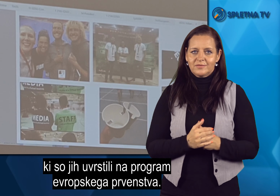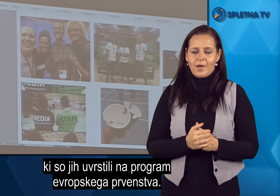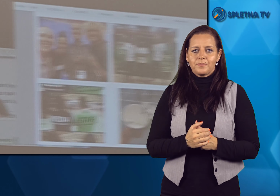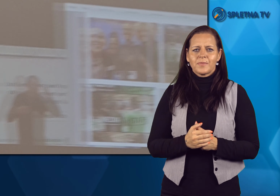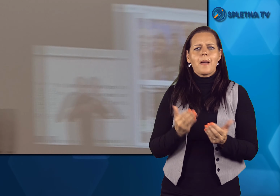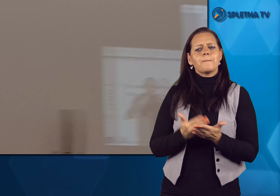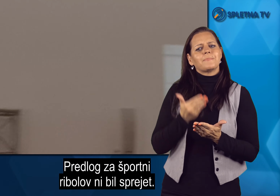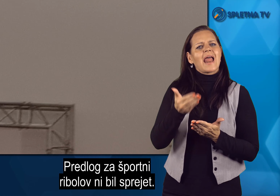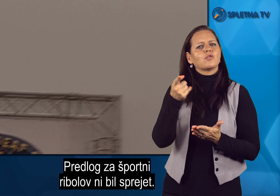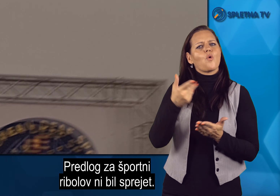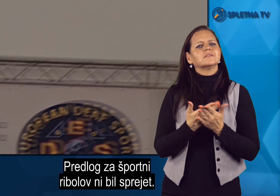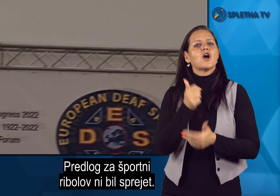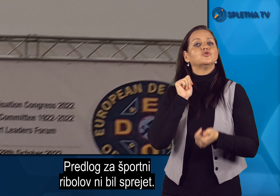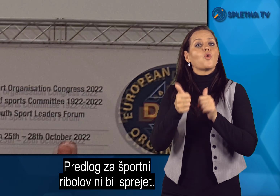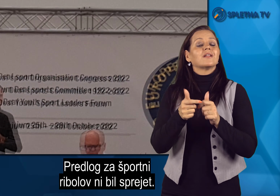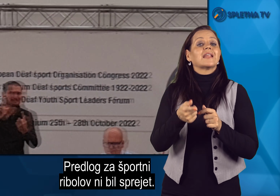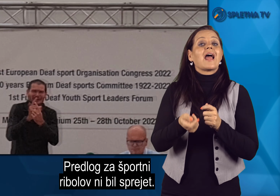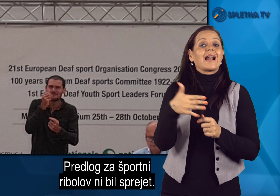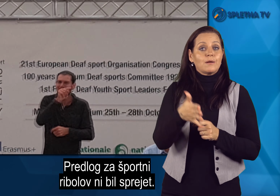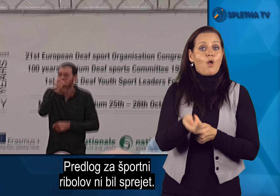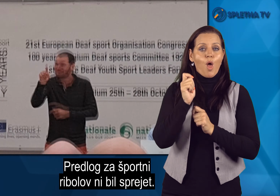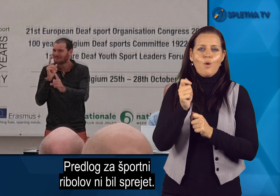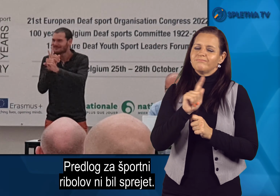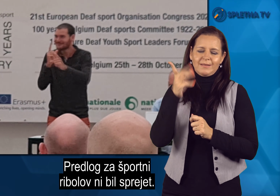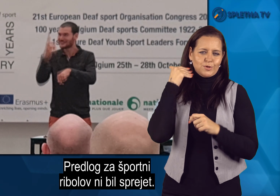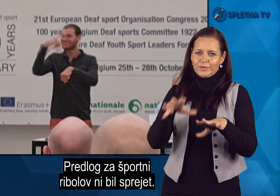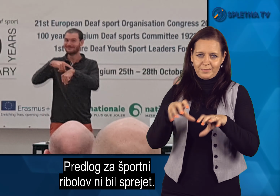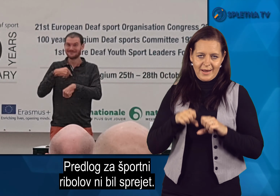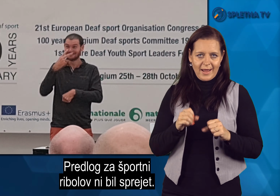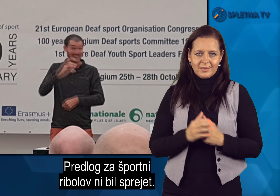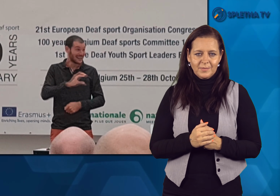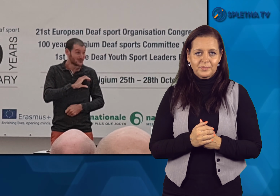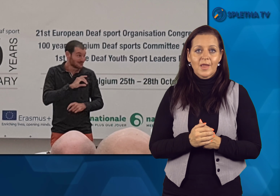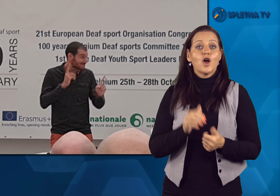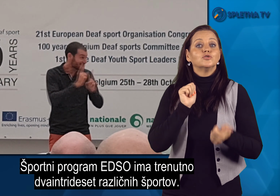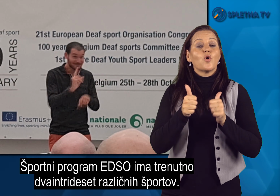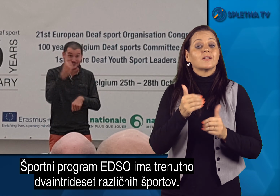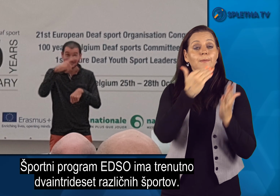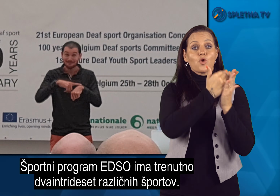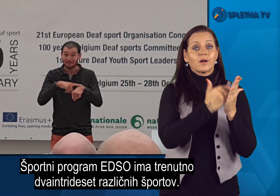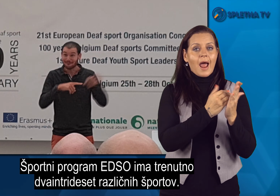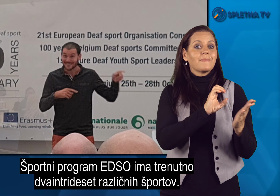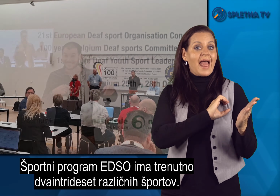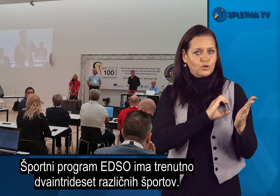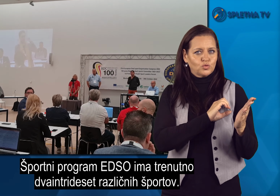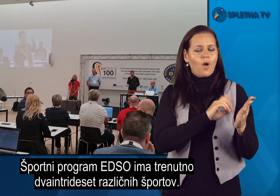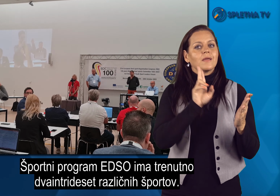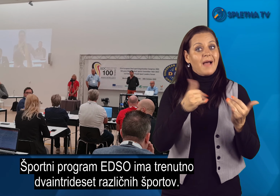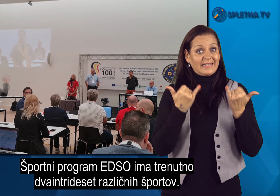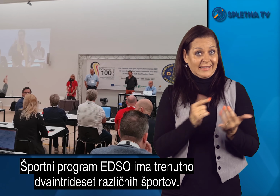za športni ribolov ni bil sprejet. Športni program EDSO ima trenutno 32